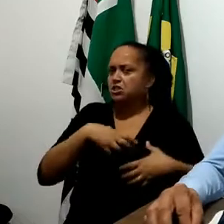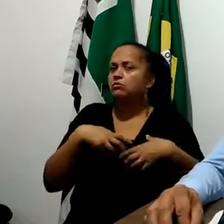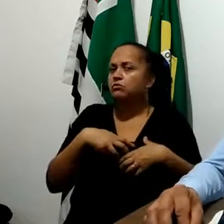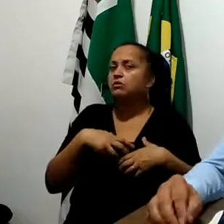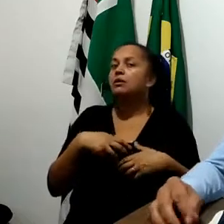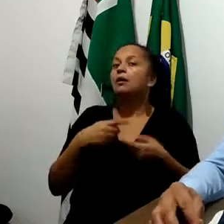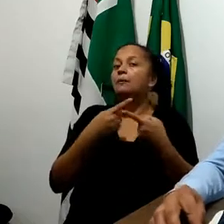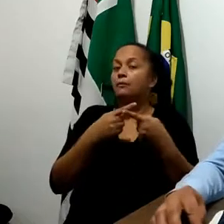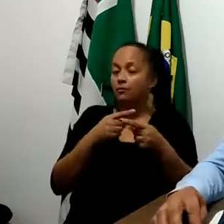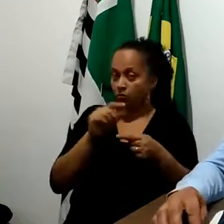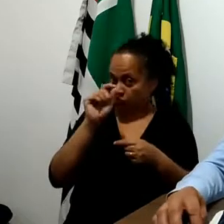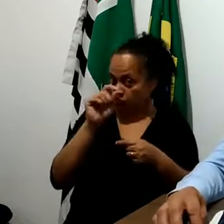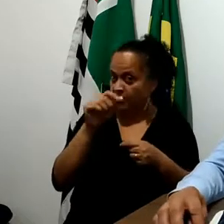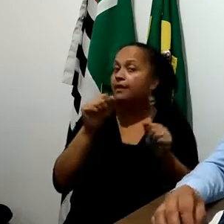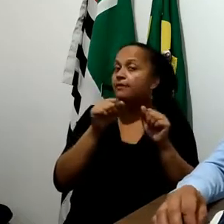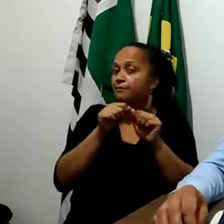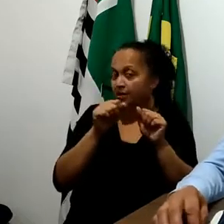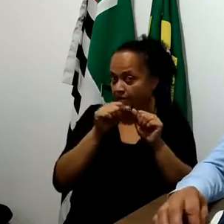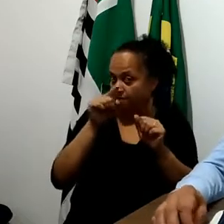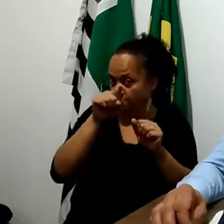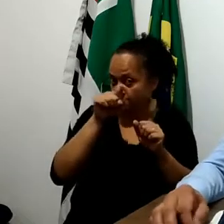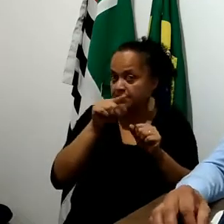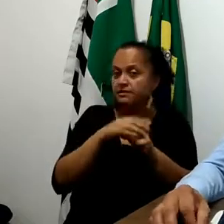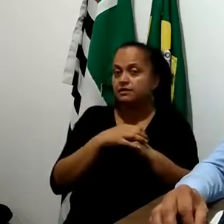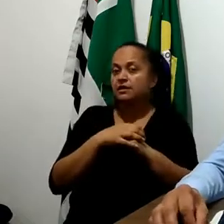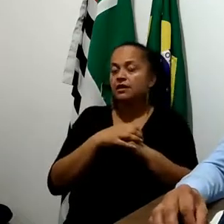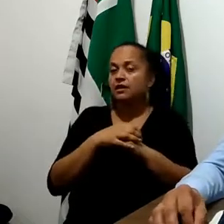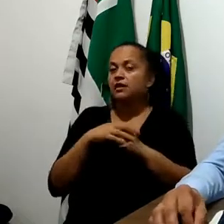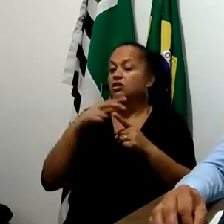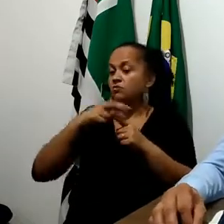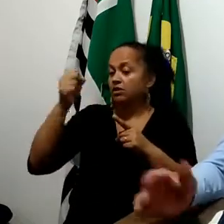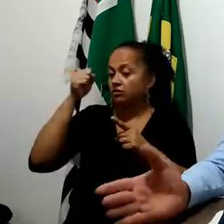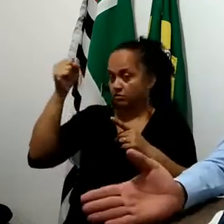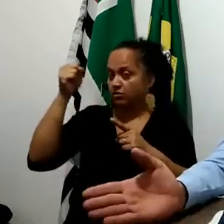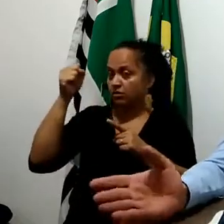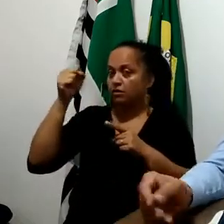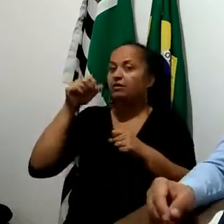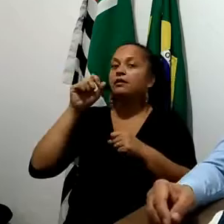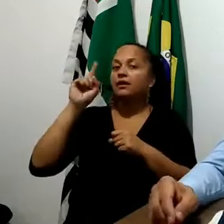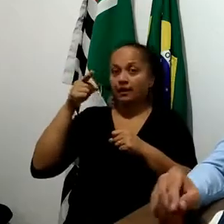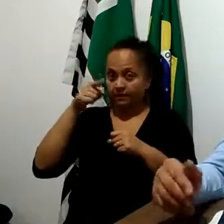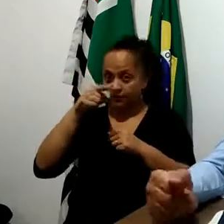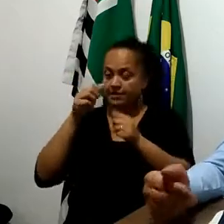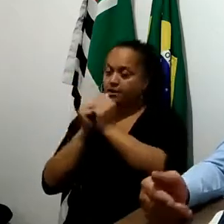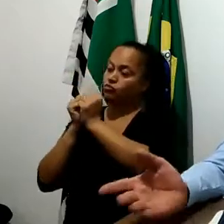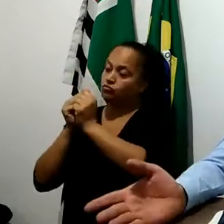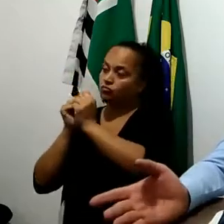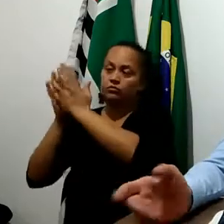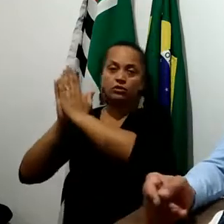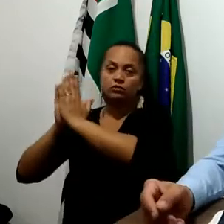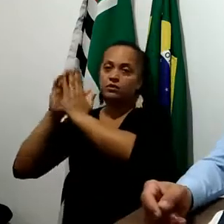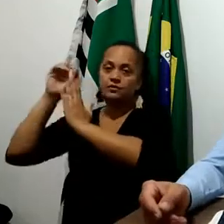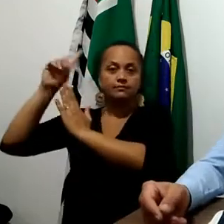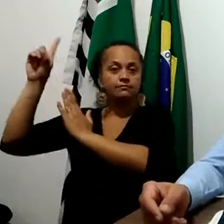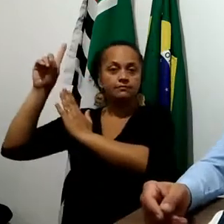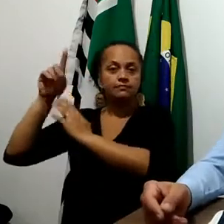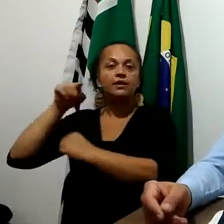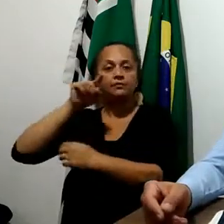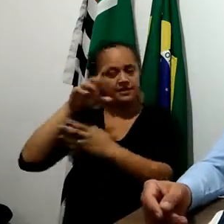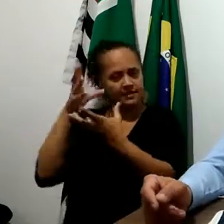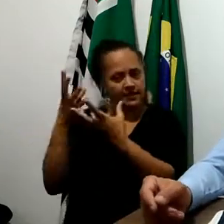atravessando. O que vai fazer isso, o que vai depender é da tua aceitação, ou da verdade ou da mentira.